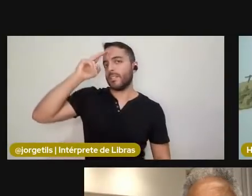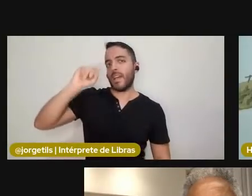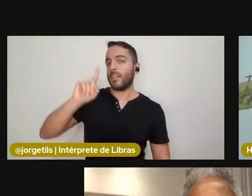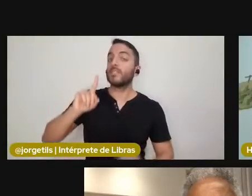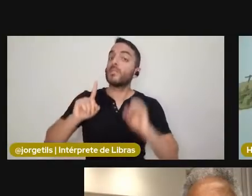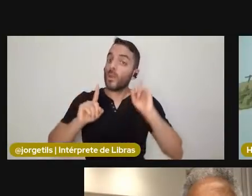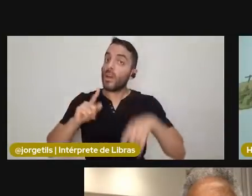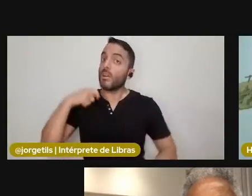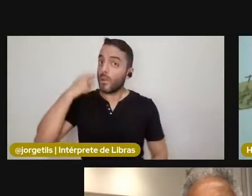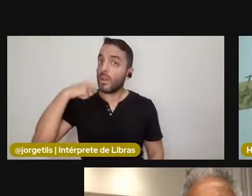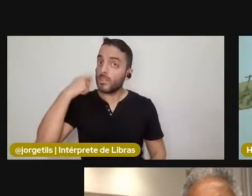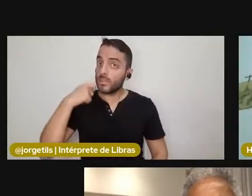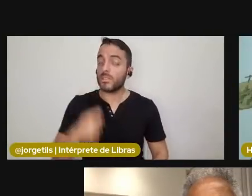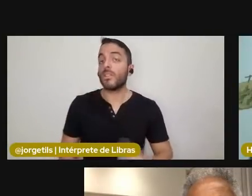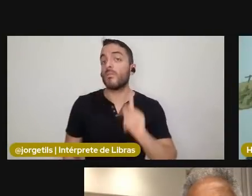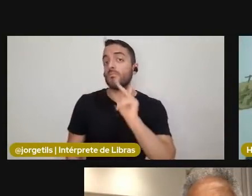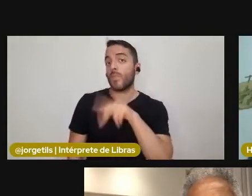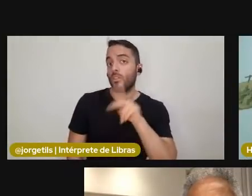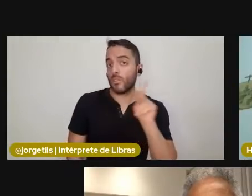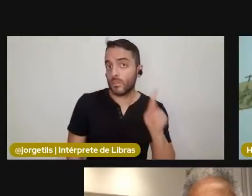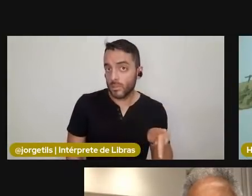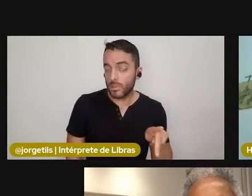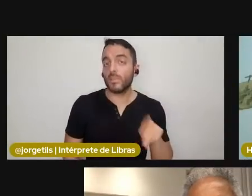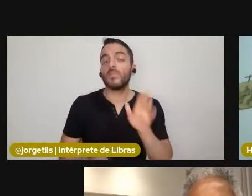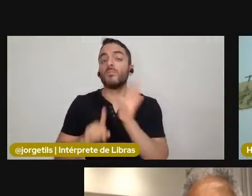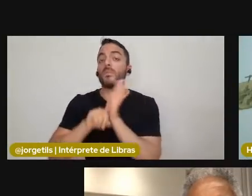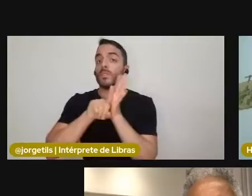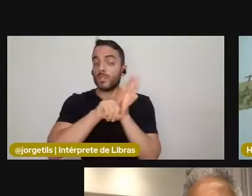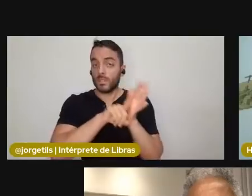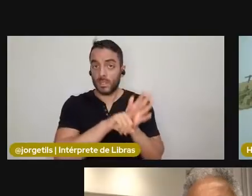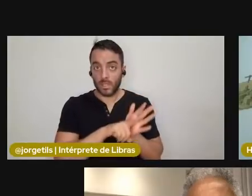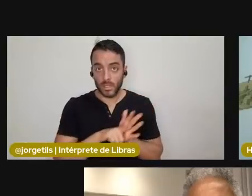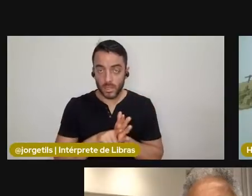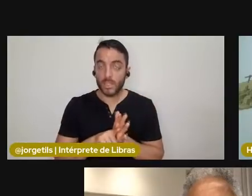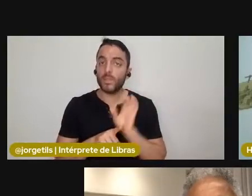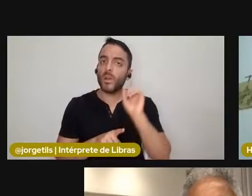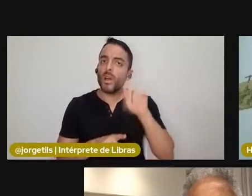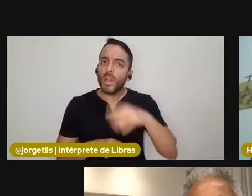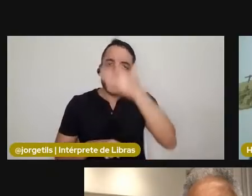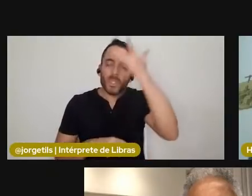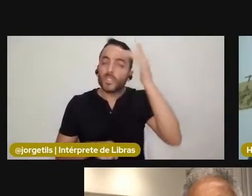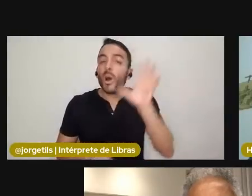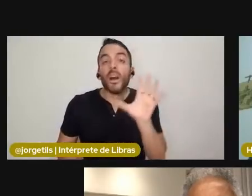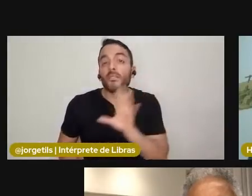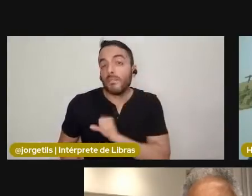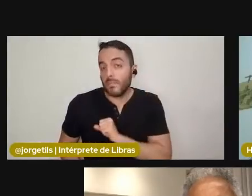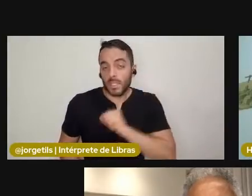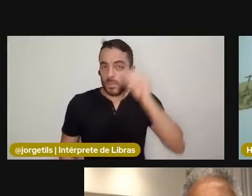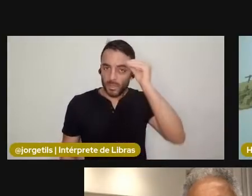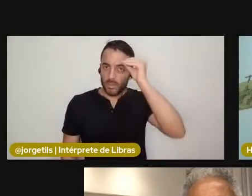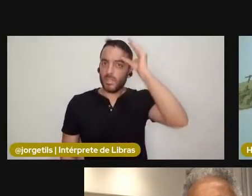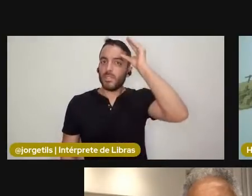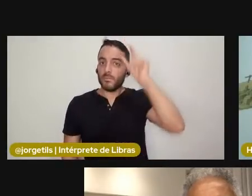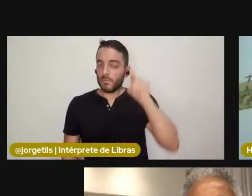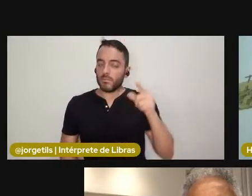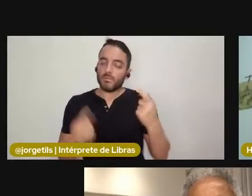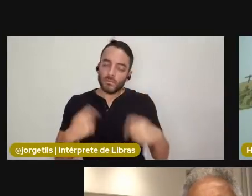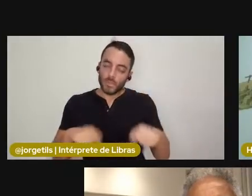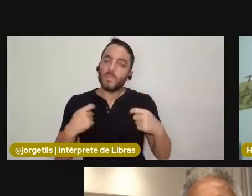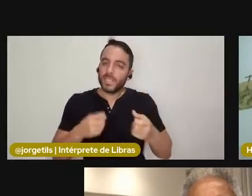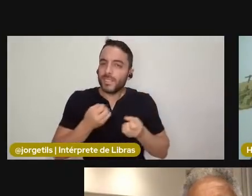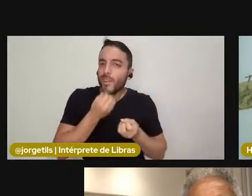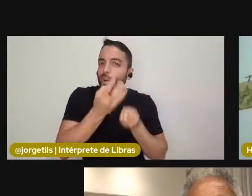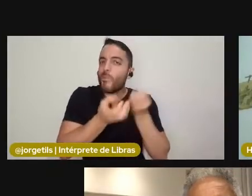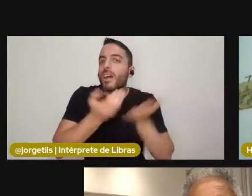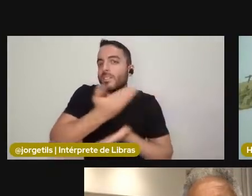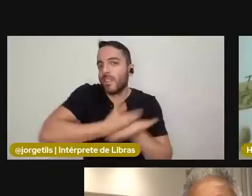o professor, é o pesquisador, é quem ama o conhecimento. Conhecimento tem que ser compartilhado. Então, é por isso que eu